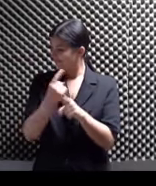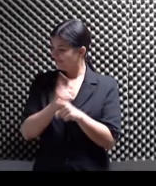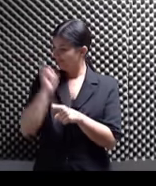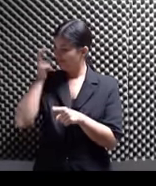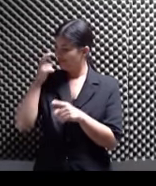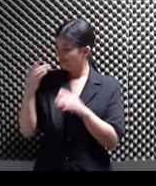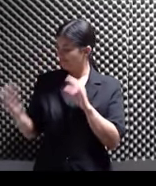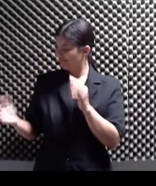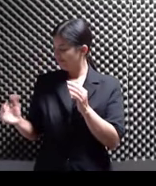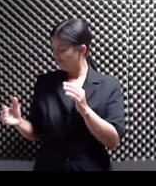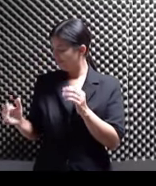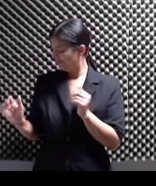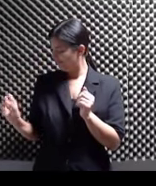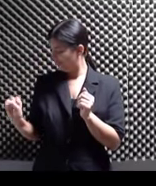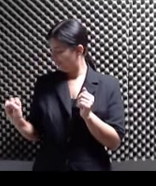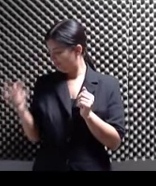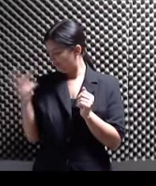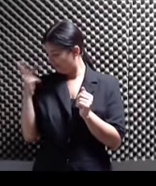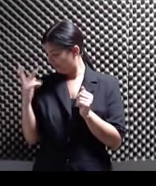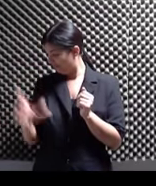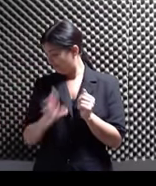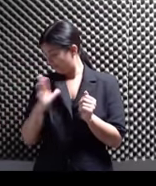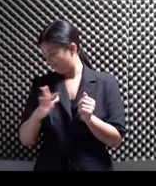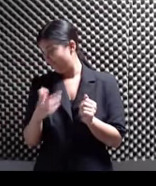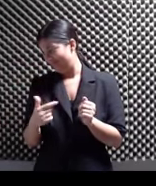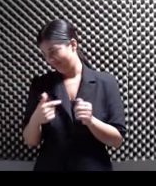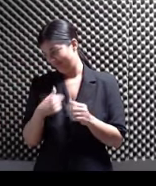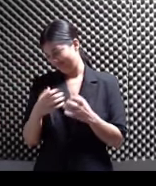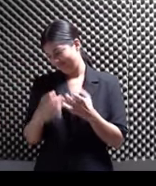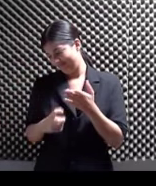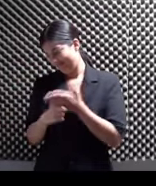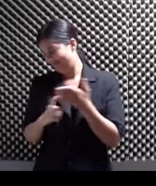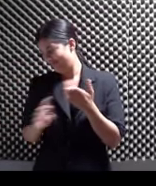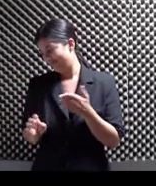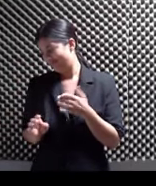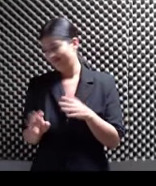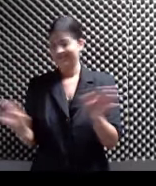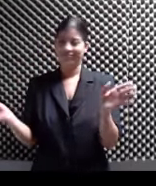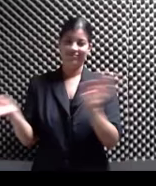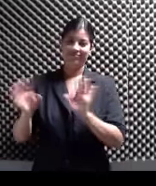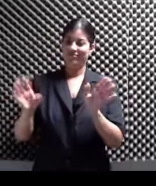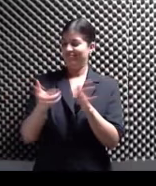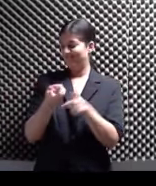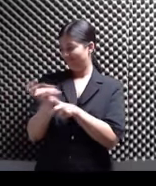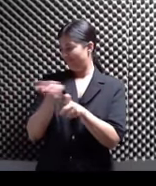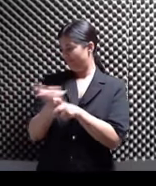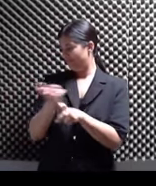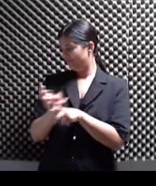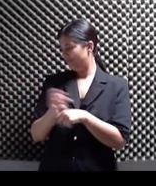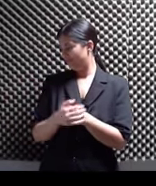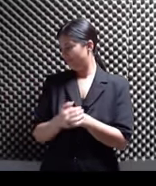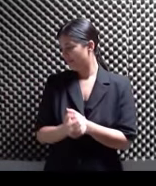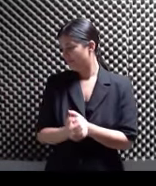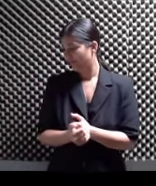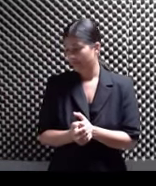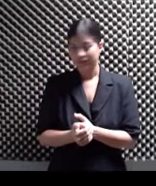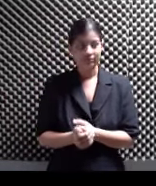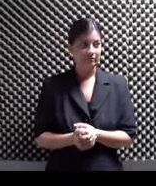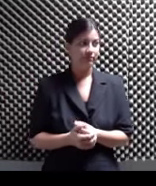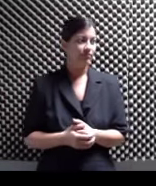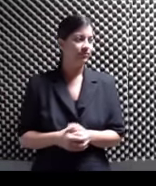hace juego con la tablilla y luce muy, muy elegante. Yo le tiraría un ticket. No, nada, gufiando.